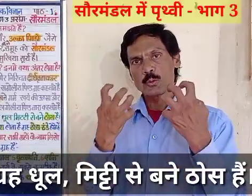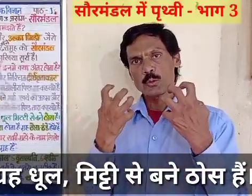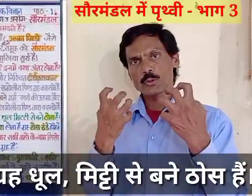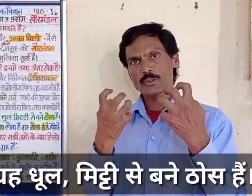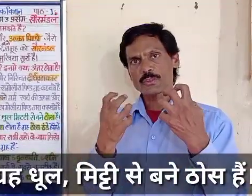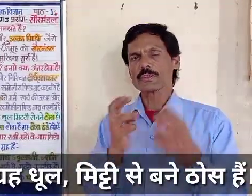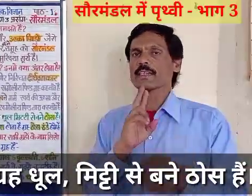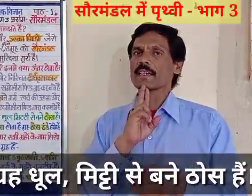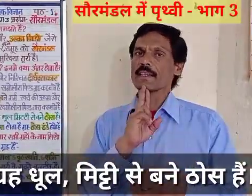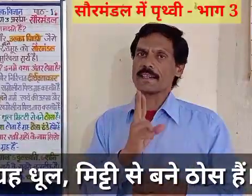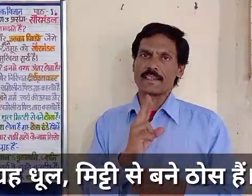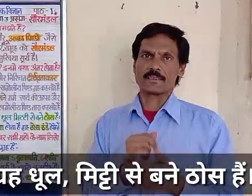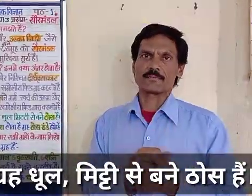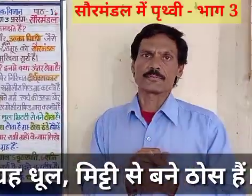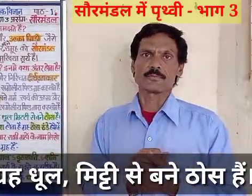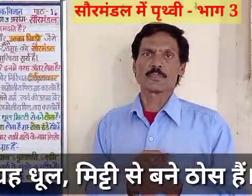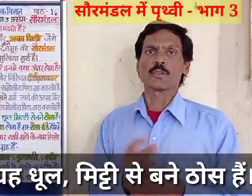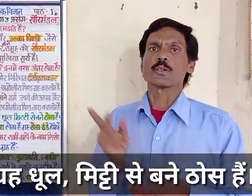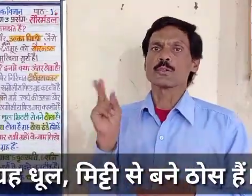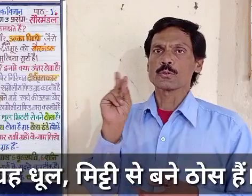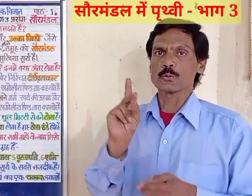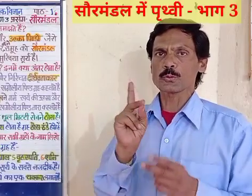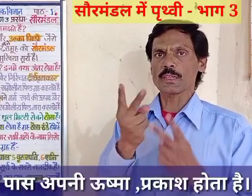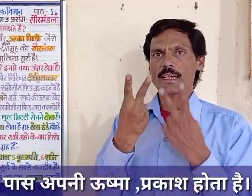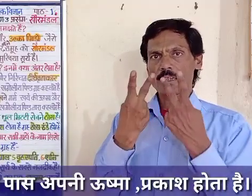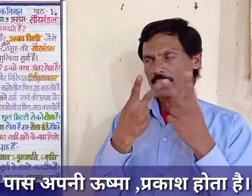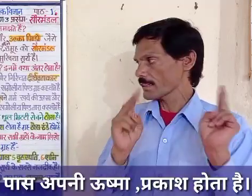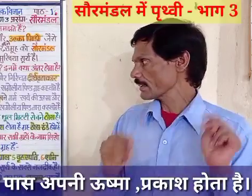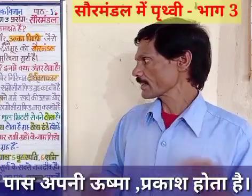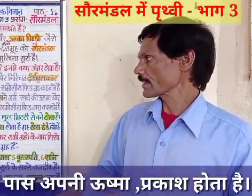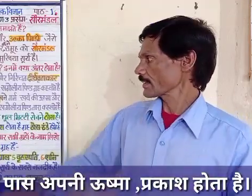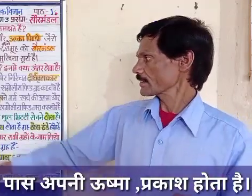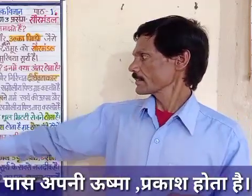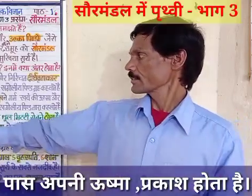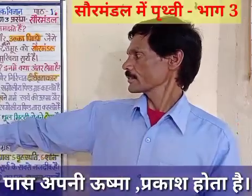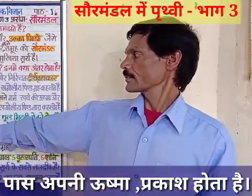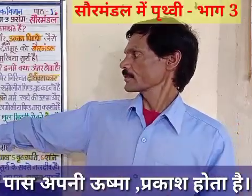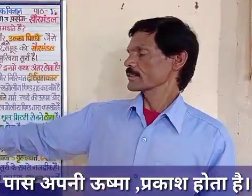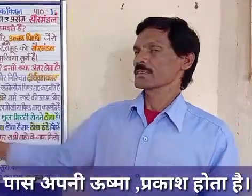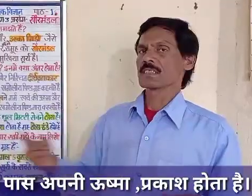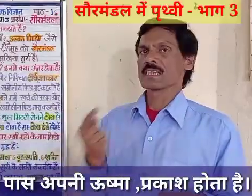ठोस हैं। दूसरा अंतर,